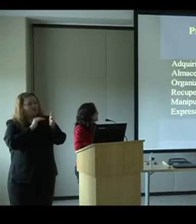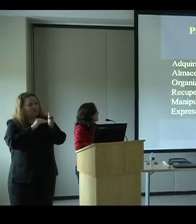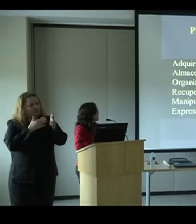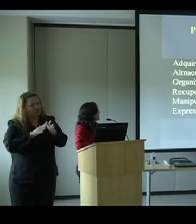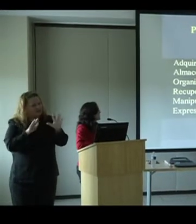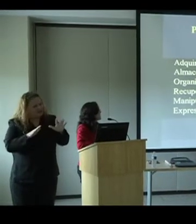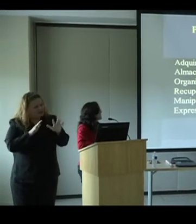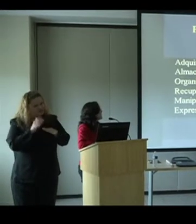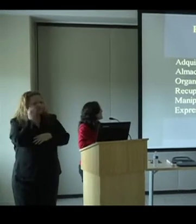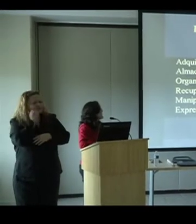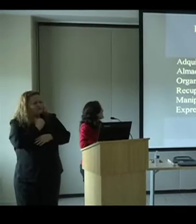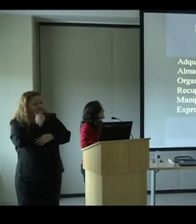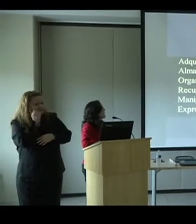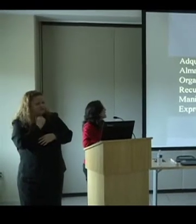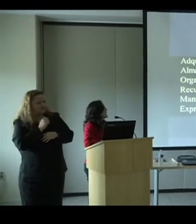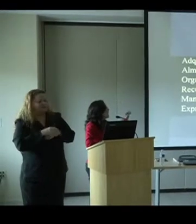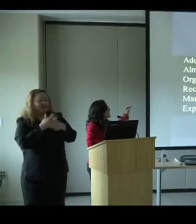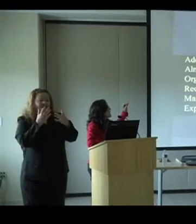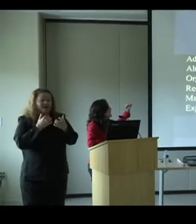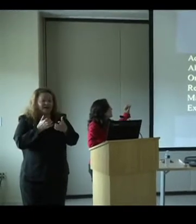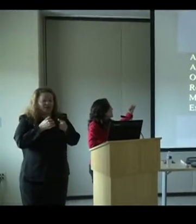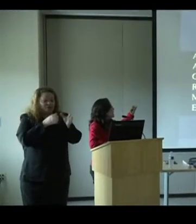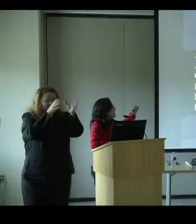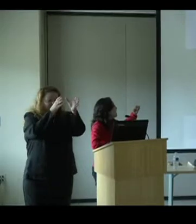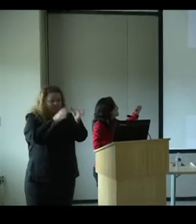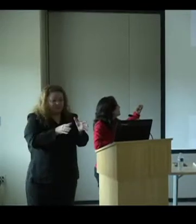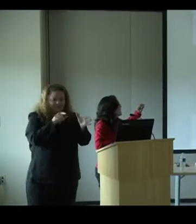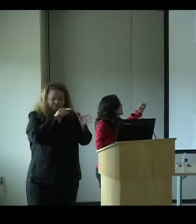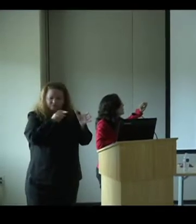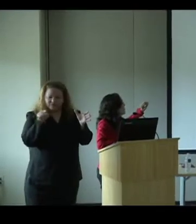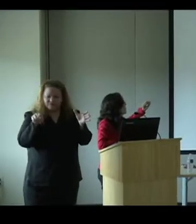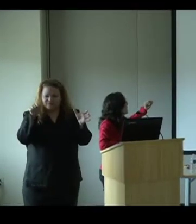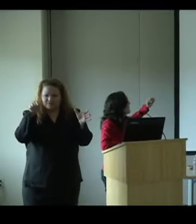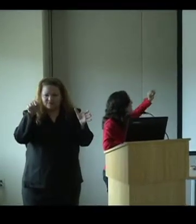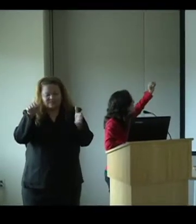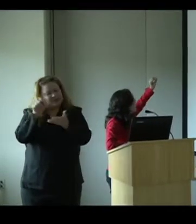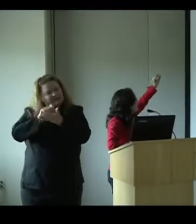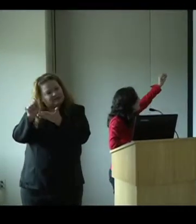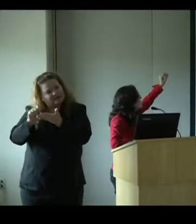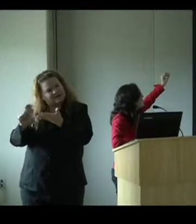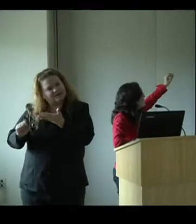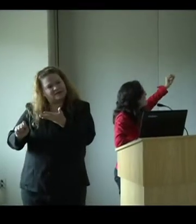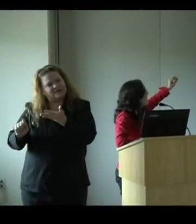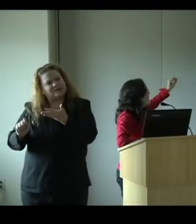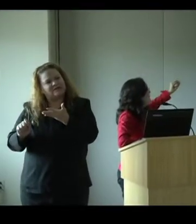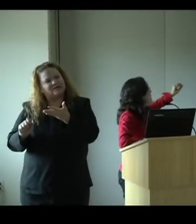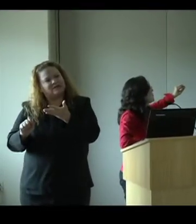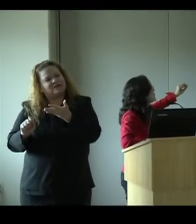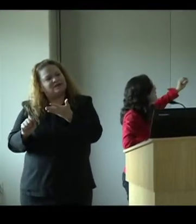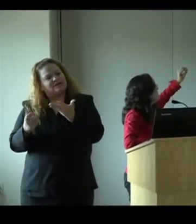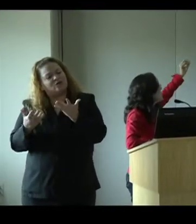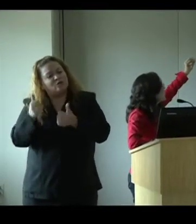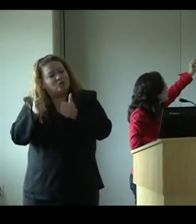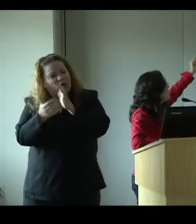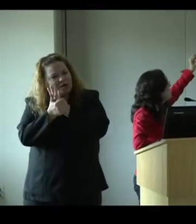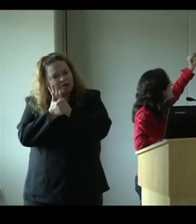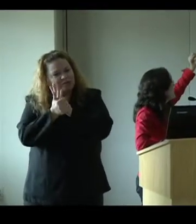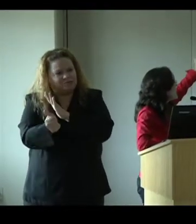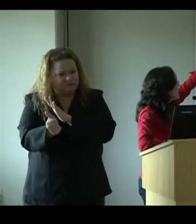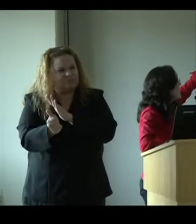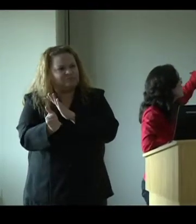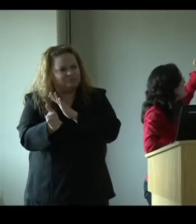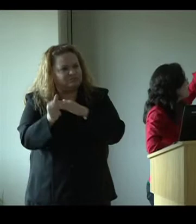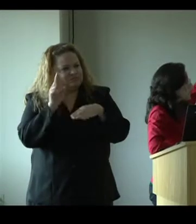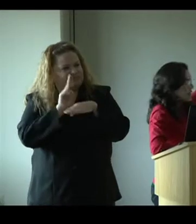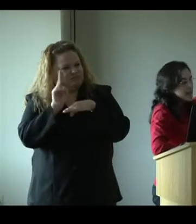hacer en su diario vivir quiero que al lado de cada tarea ustedes me pongan qué destreza es la que se tiene que usar si adquirir